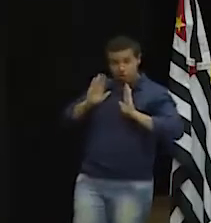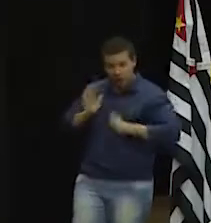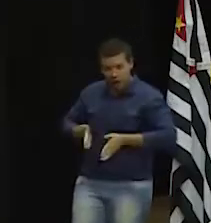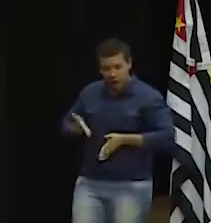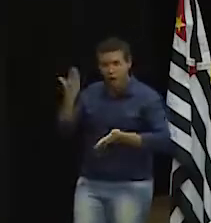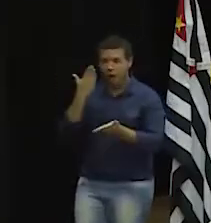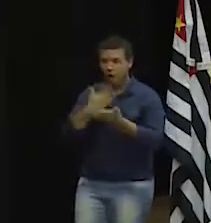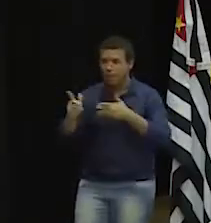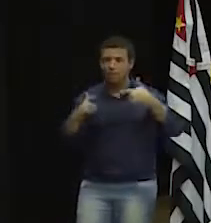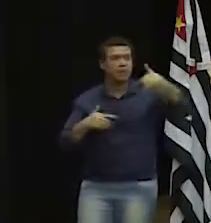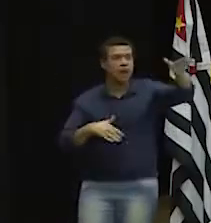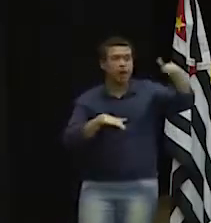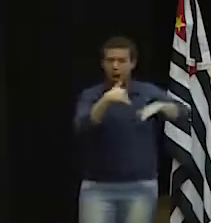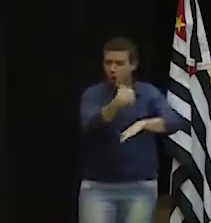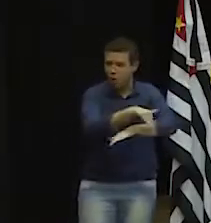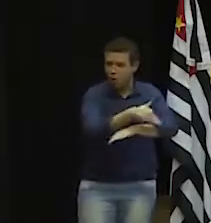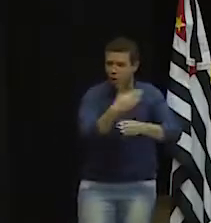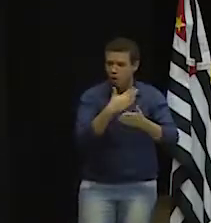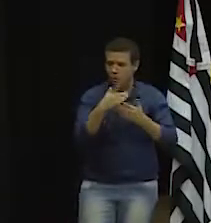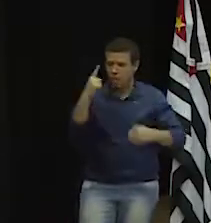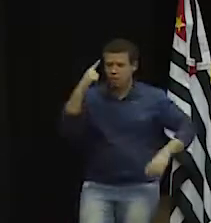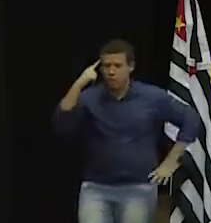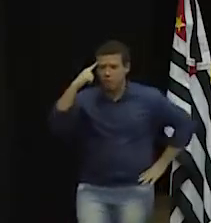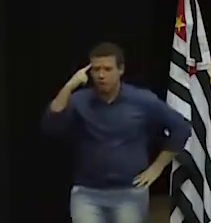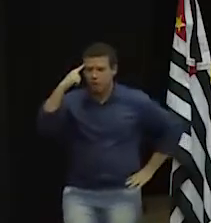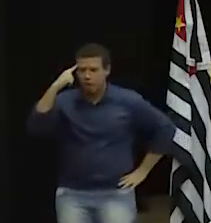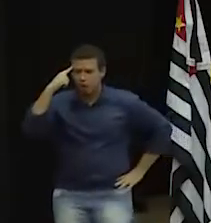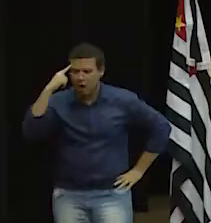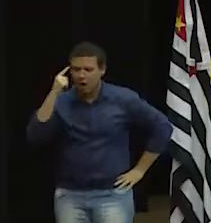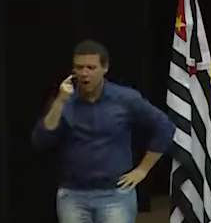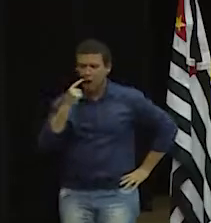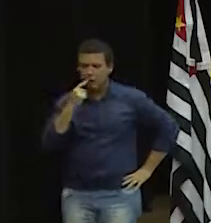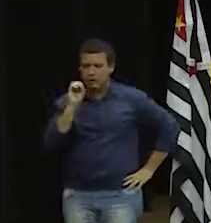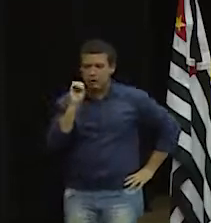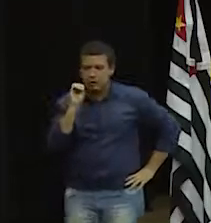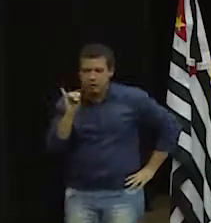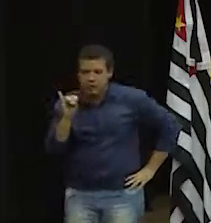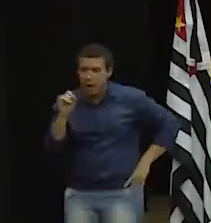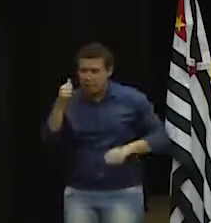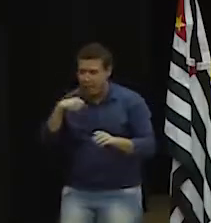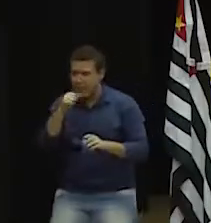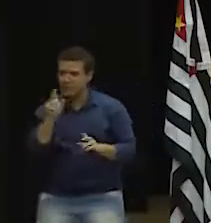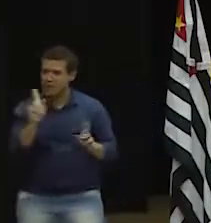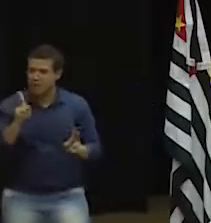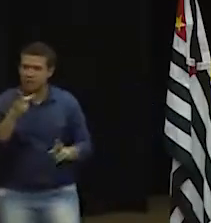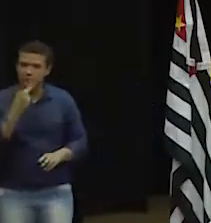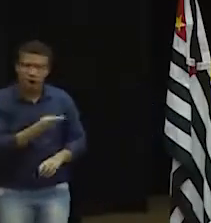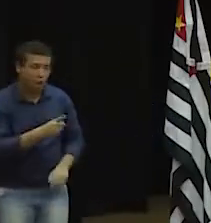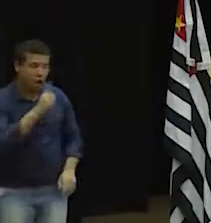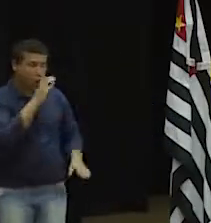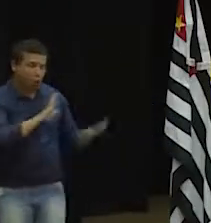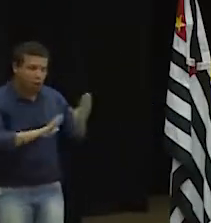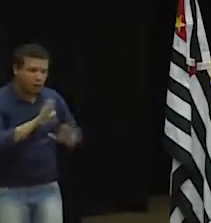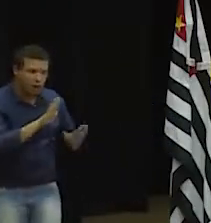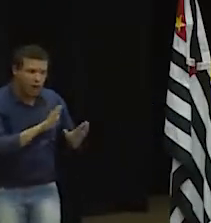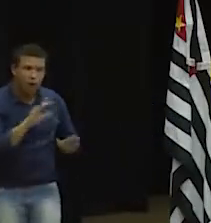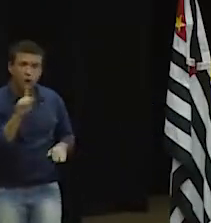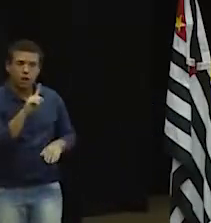apropria, ela já começa a ter contato fora de casa e pensar sobre. Por exemplo, se a mãe orientou,